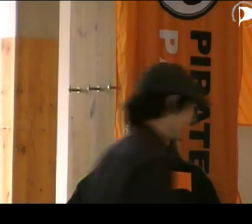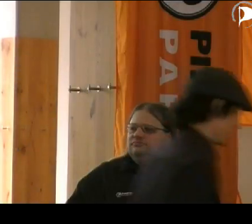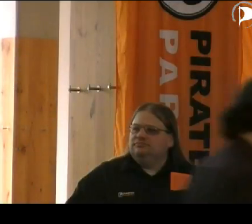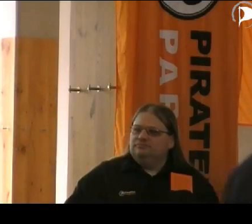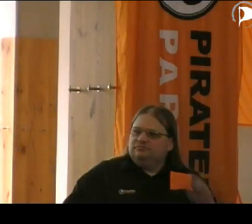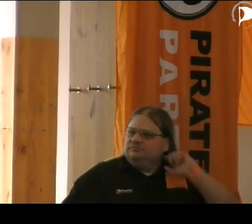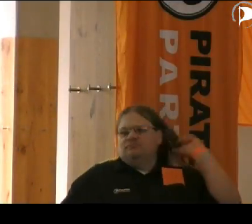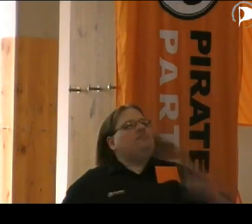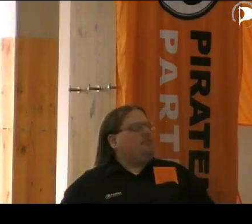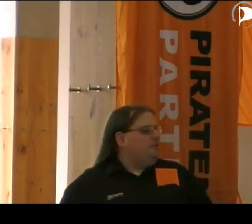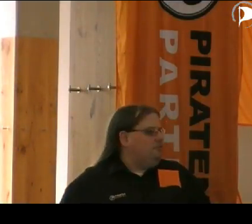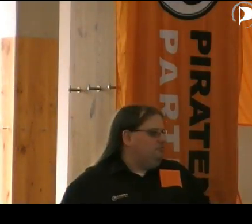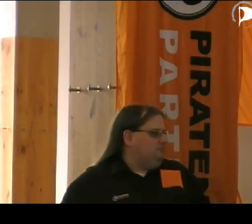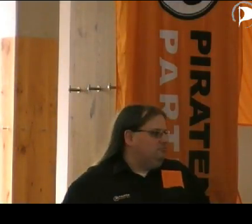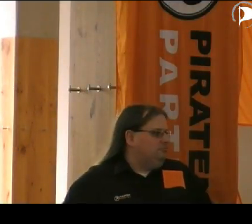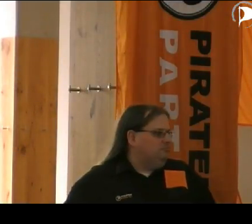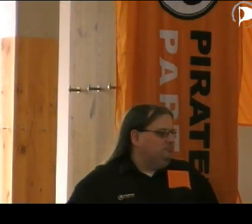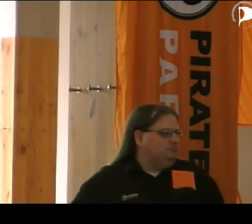ja wirklich